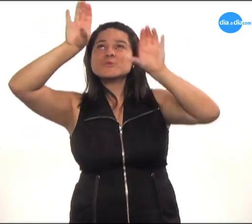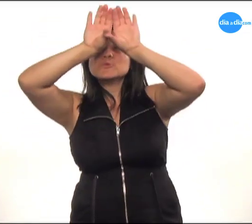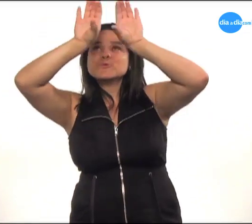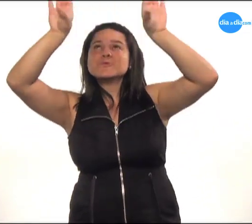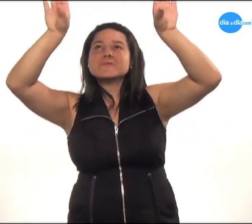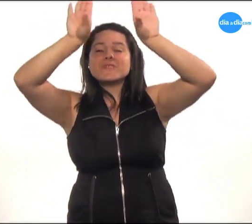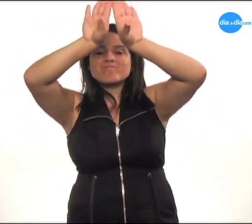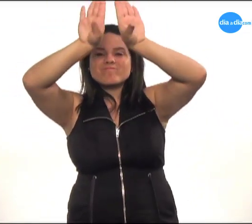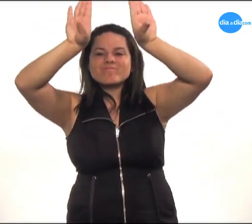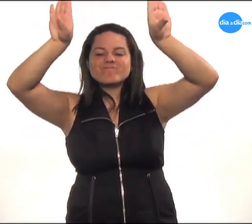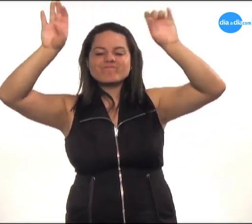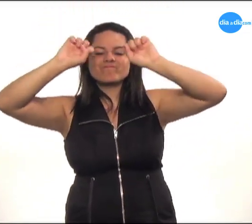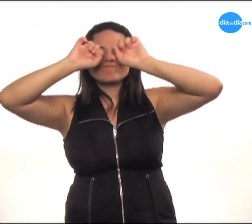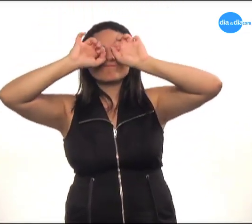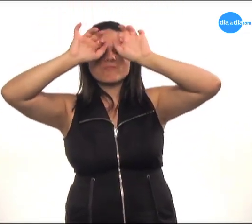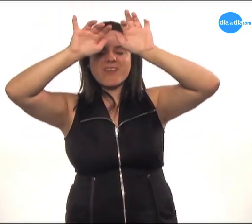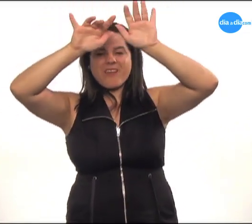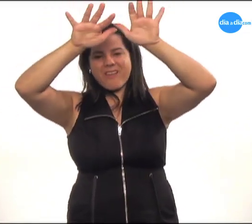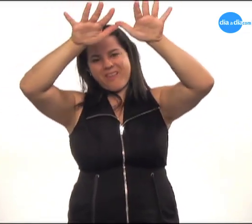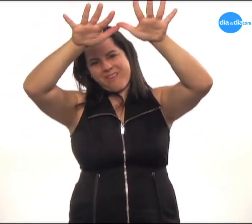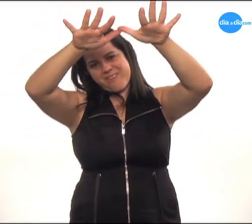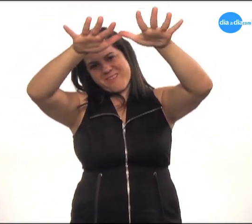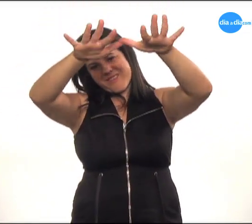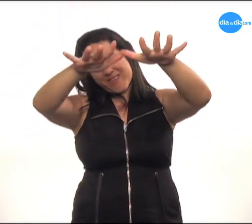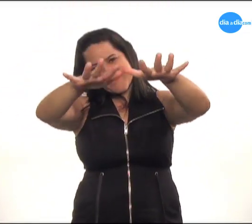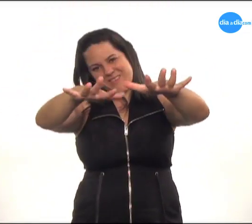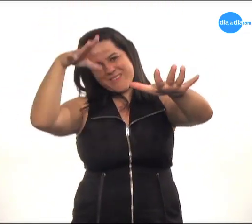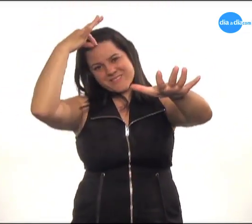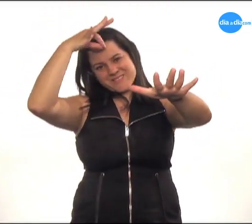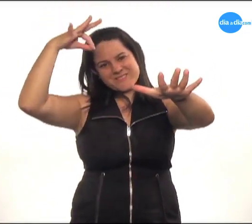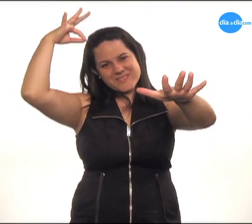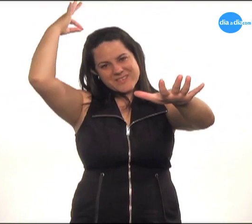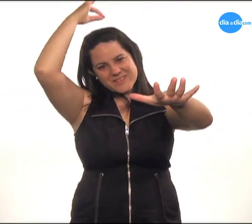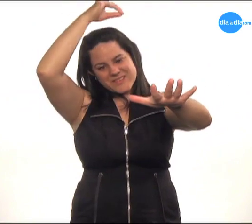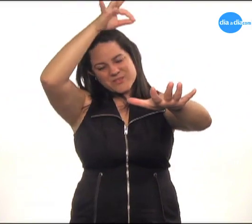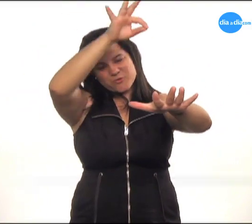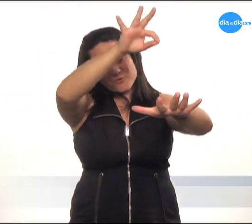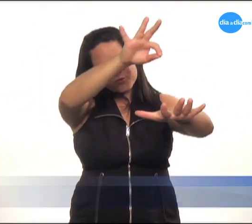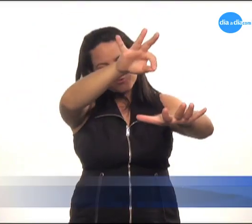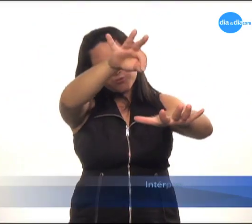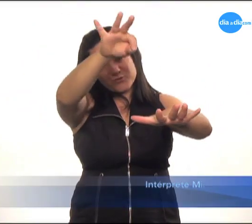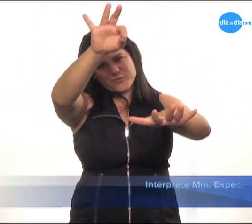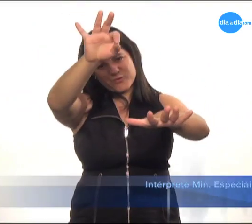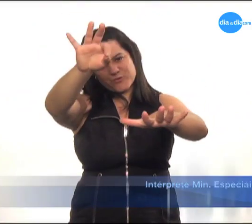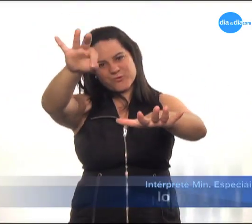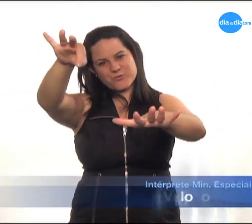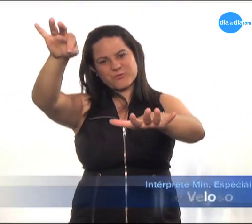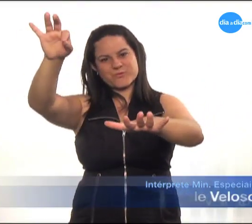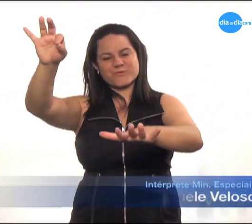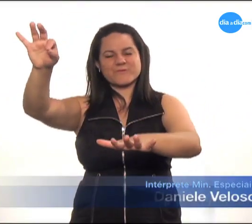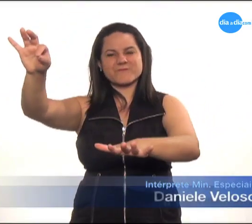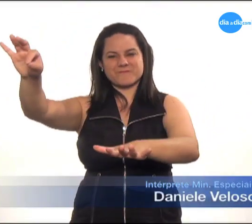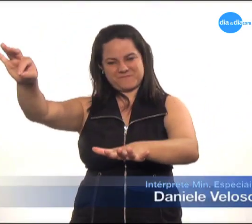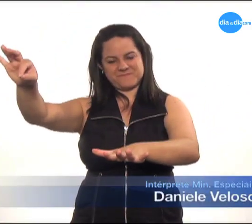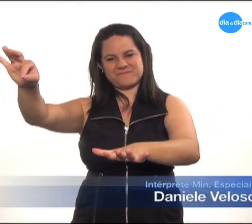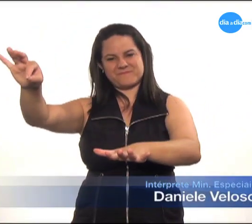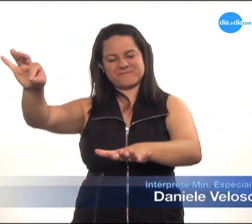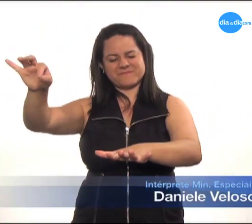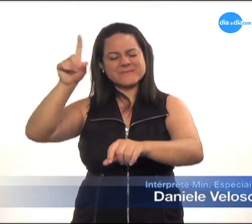abrir as janelas dos céus e vai derramar do seu Espírito Santo sobre você.